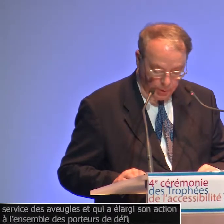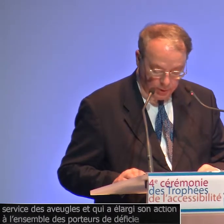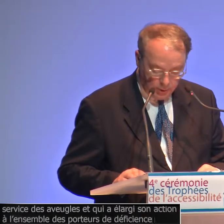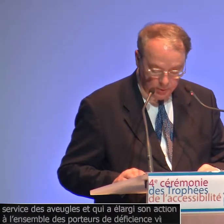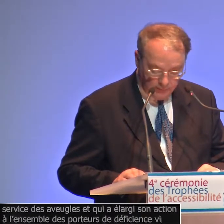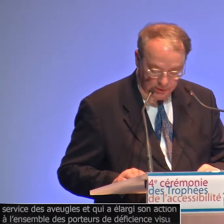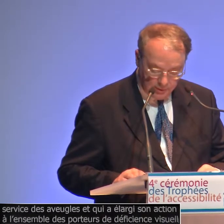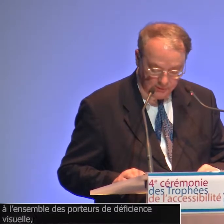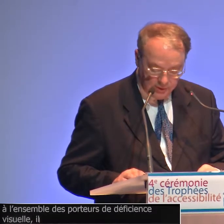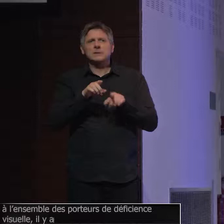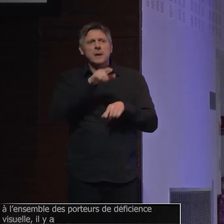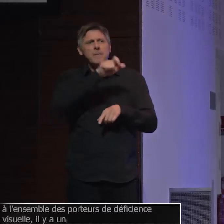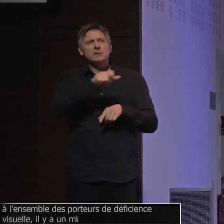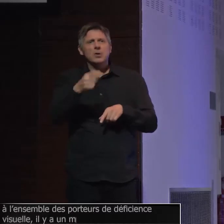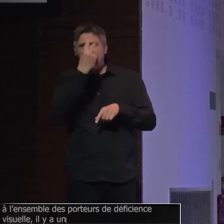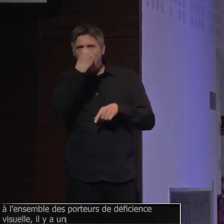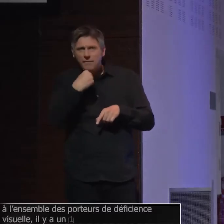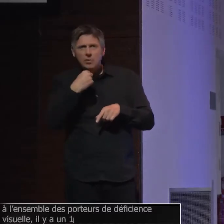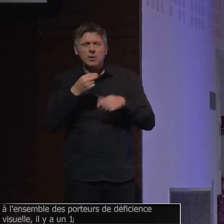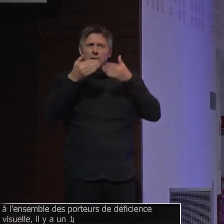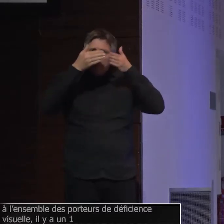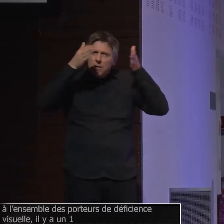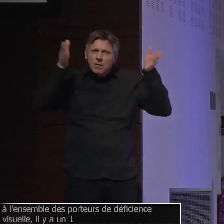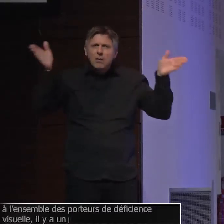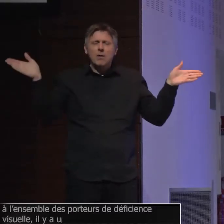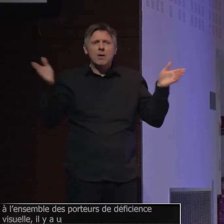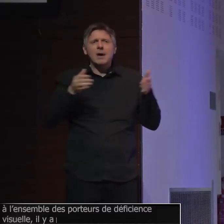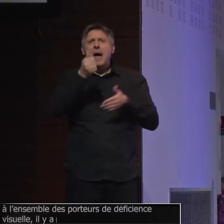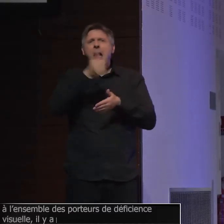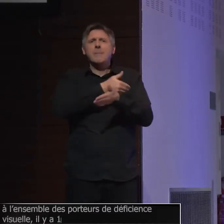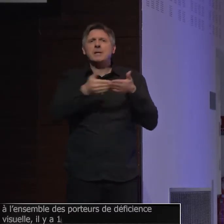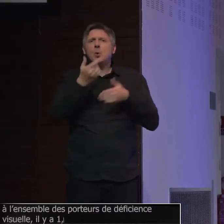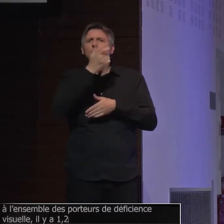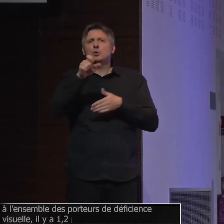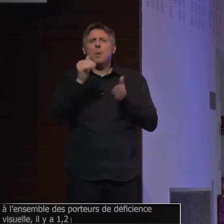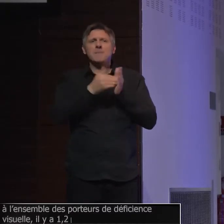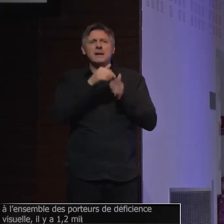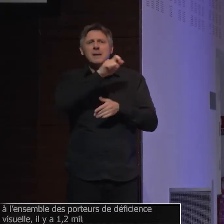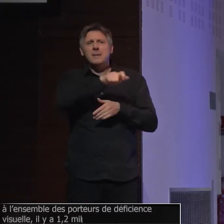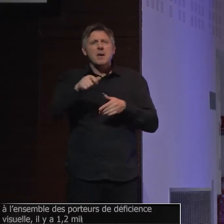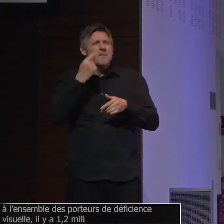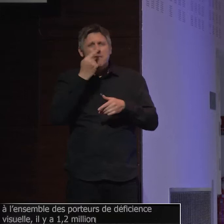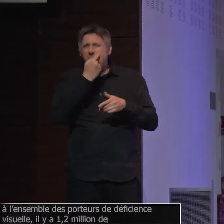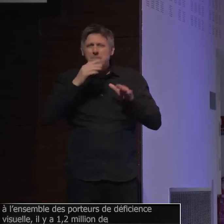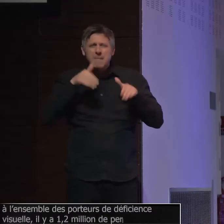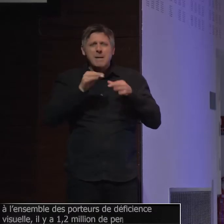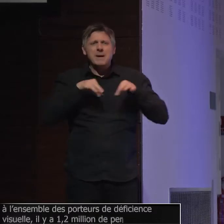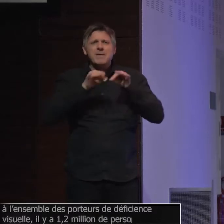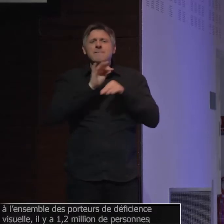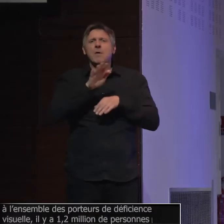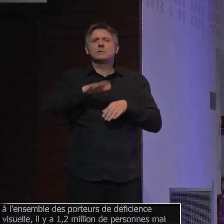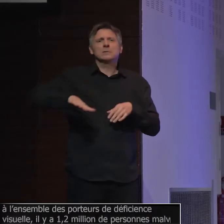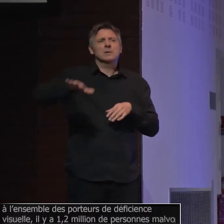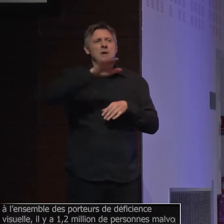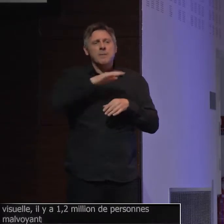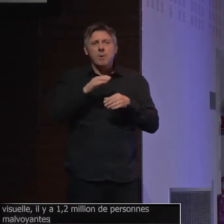l'ensemble des porteurs de déficiences visuelles. Il y a 1 200 000 personnes très malvoyantes dans ce pays. J'insisterai